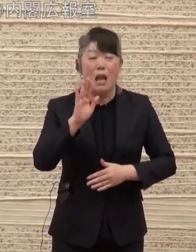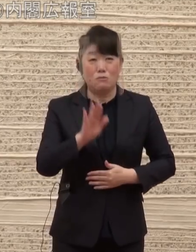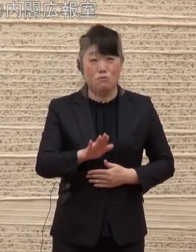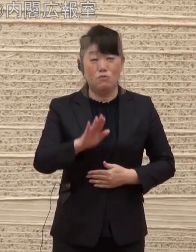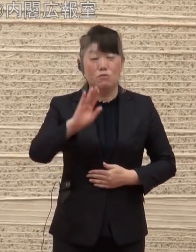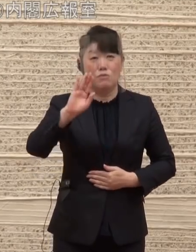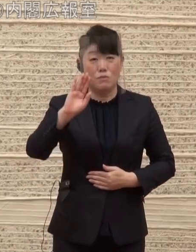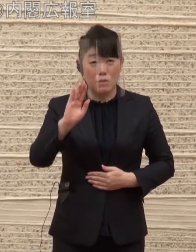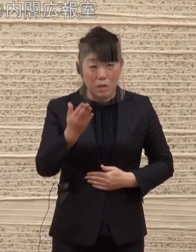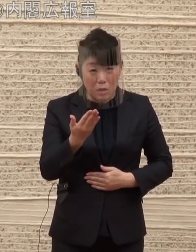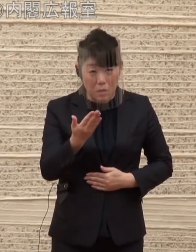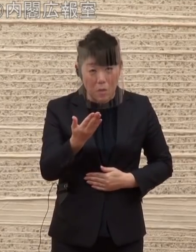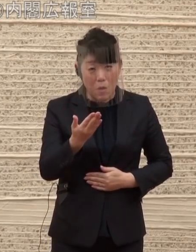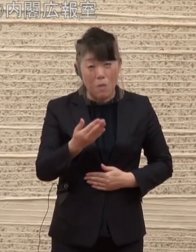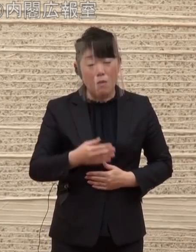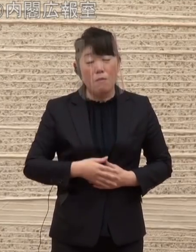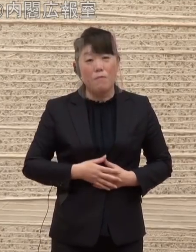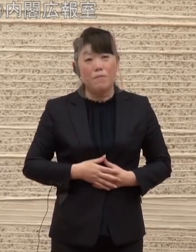あの